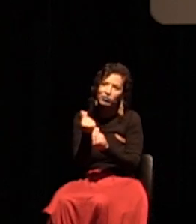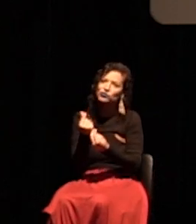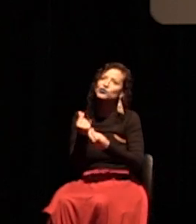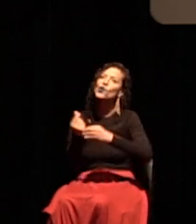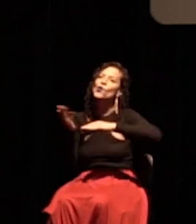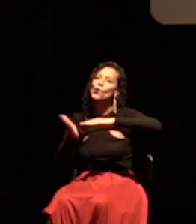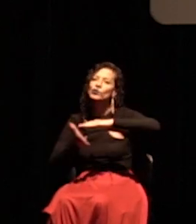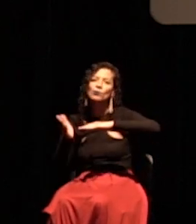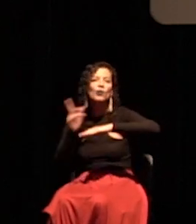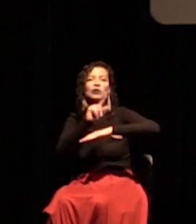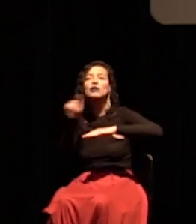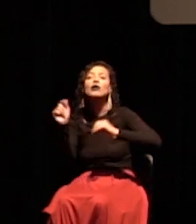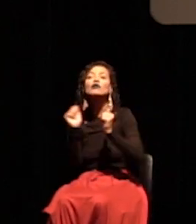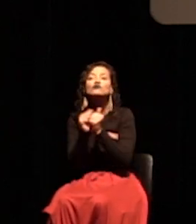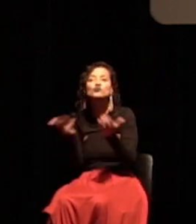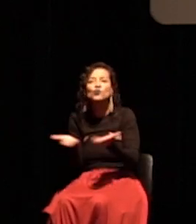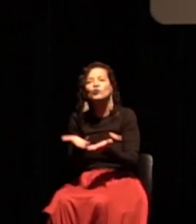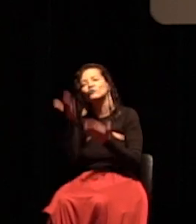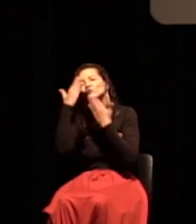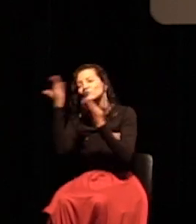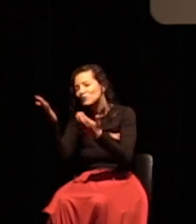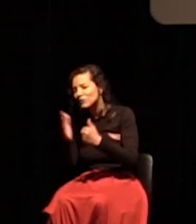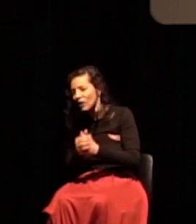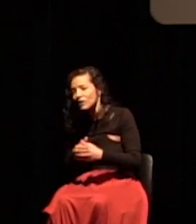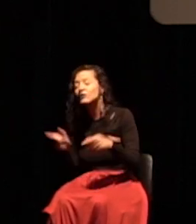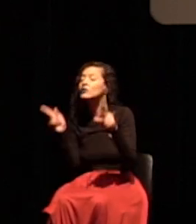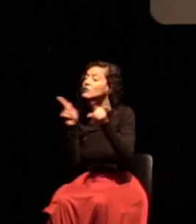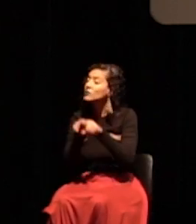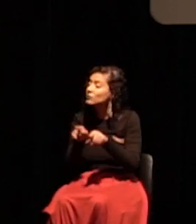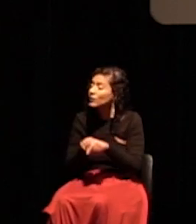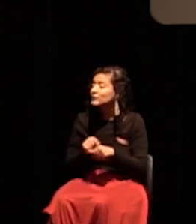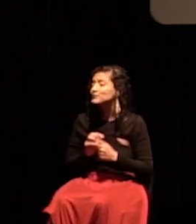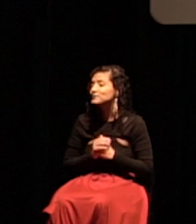e por estar aqui connosco hoje. E até